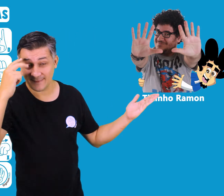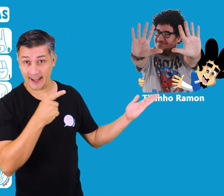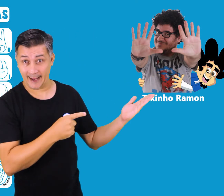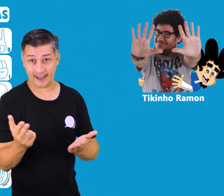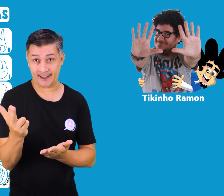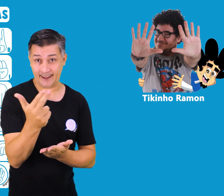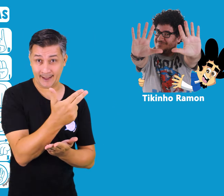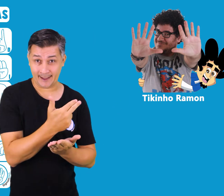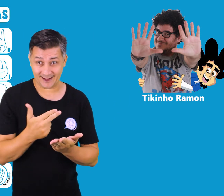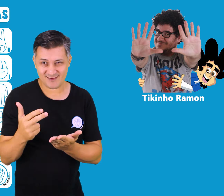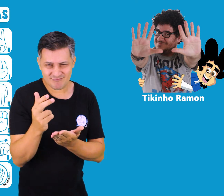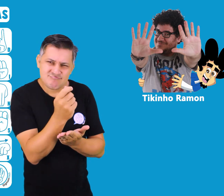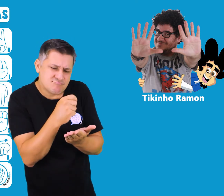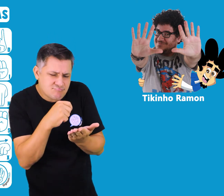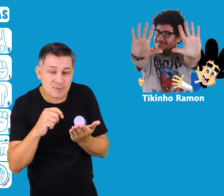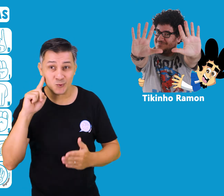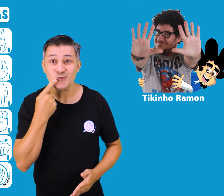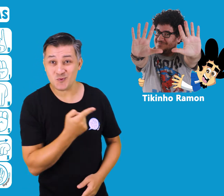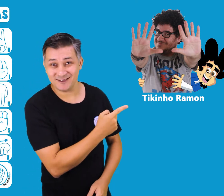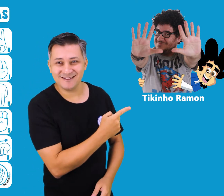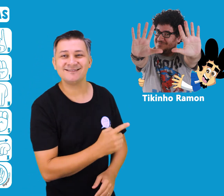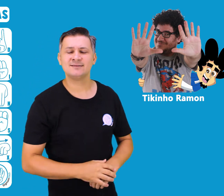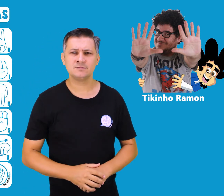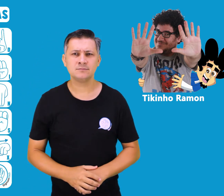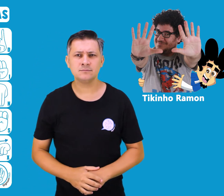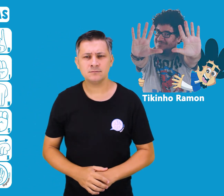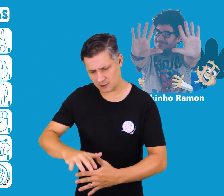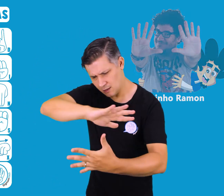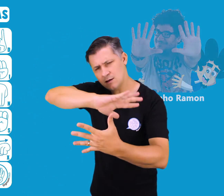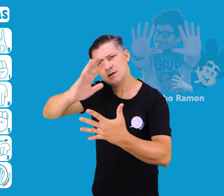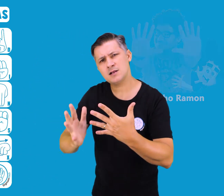Ramon, esse aqui, um maravilhoso cartunista surdo.